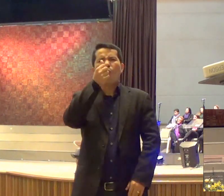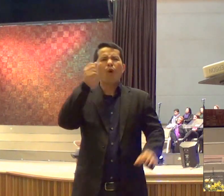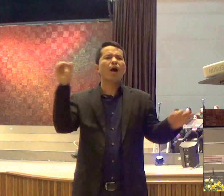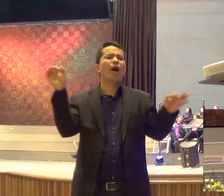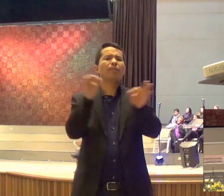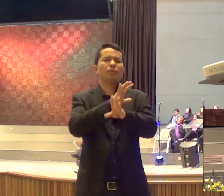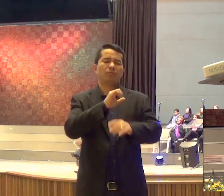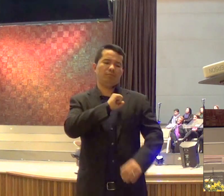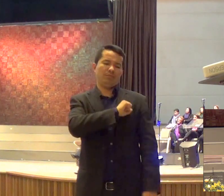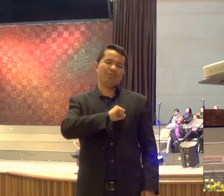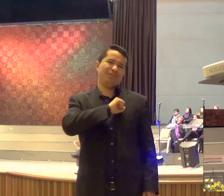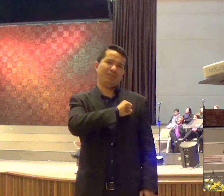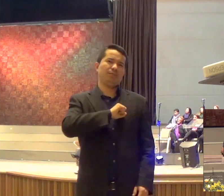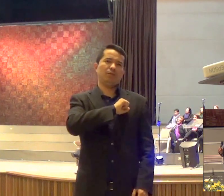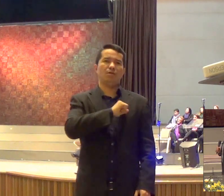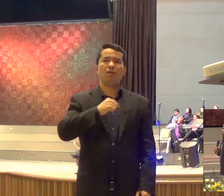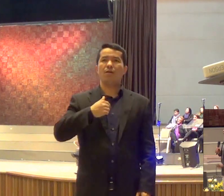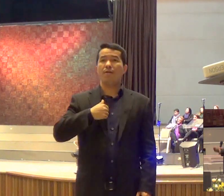profunda